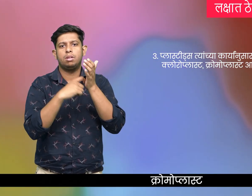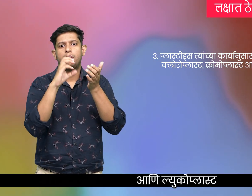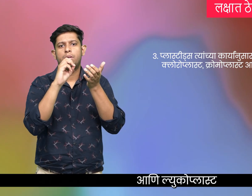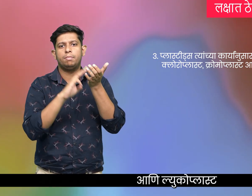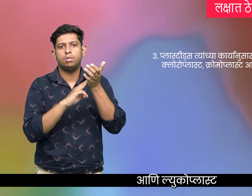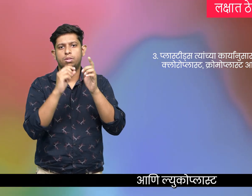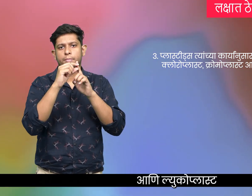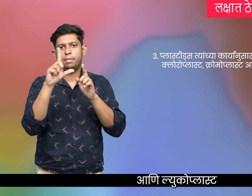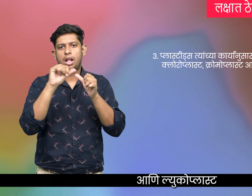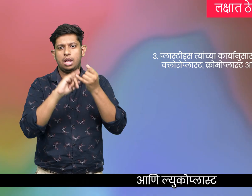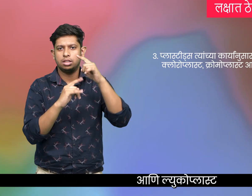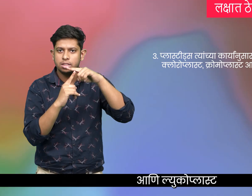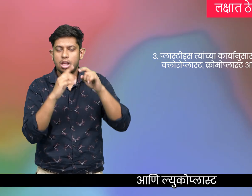आणि ल्युकोप्लास्ट